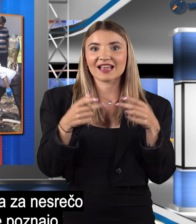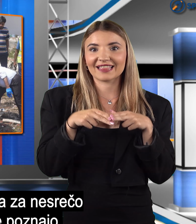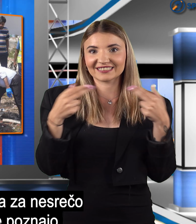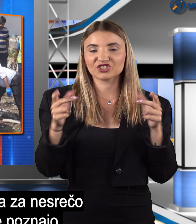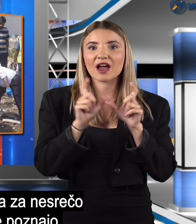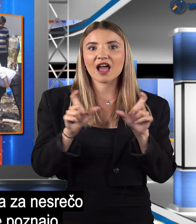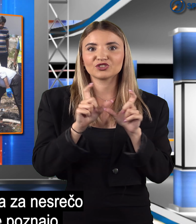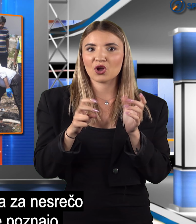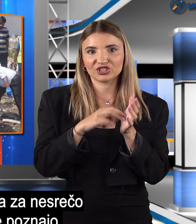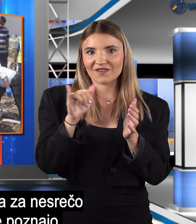ne poznajo.